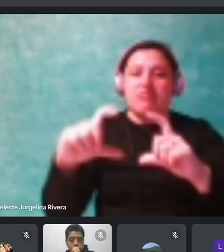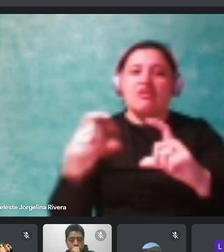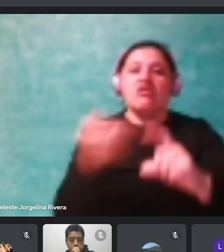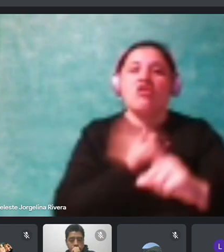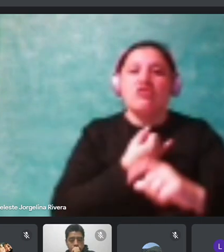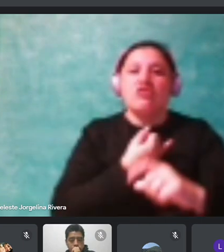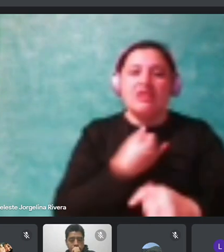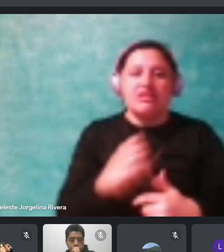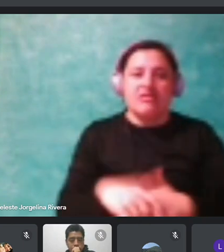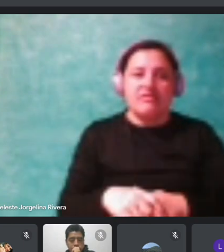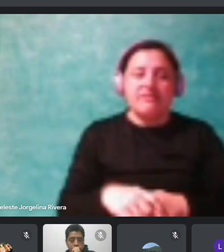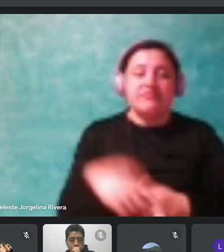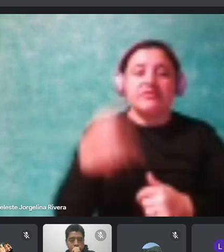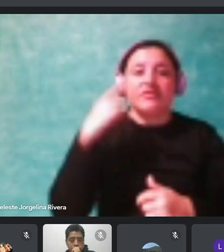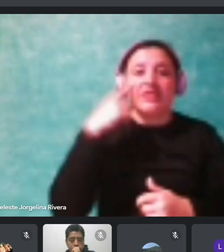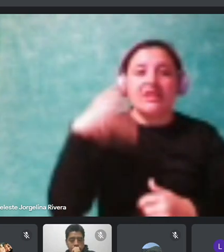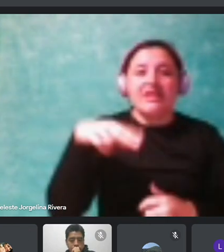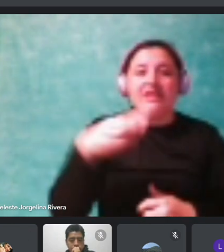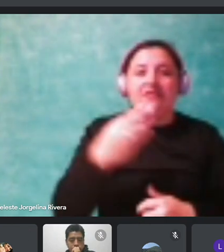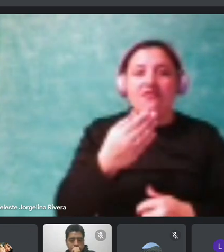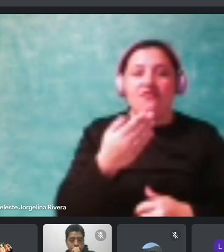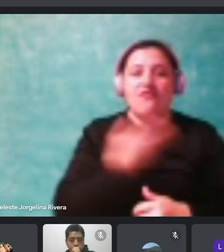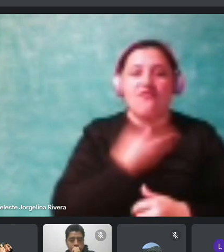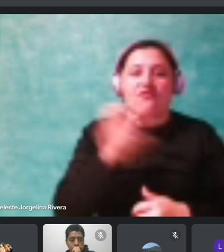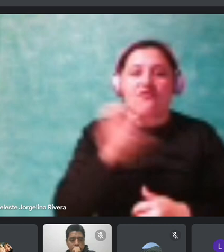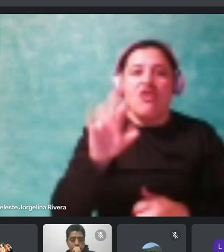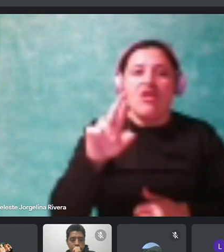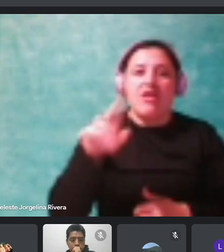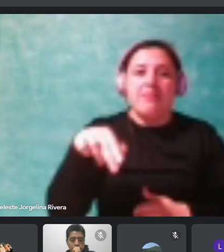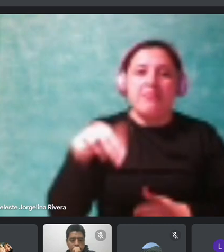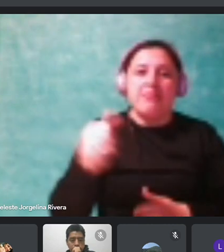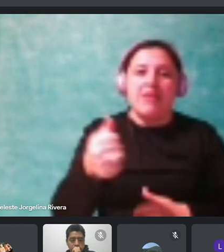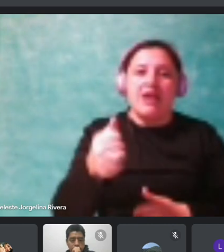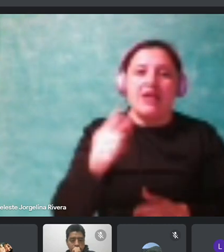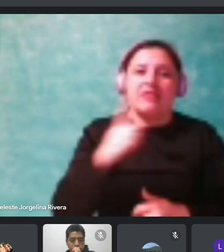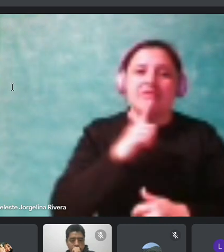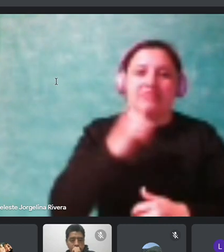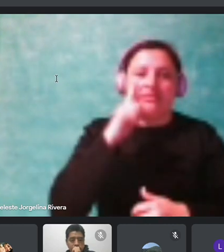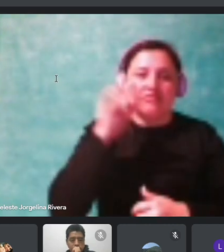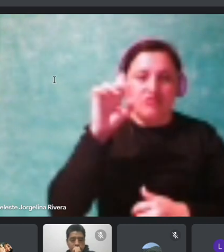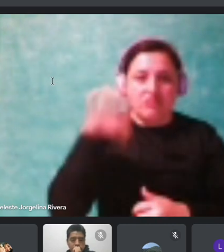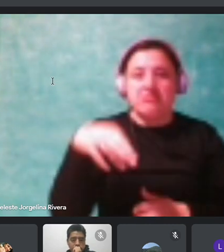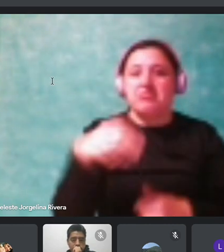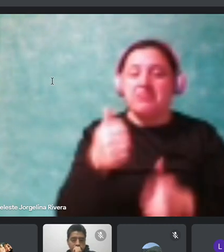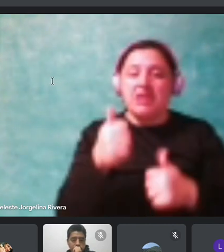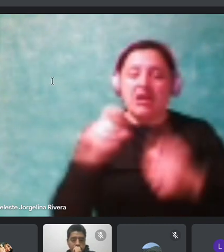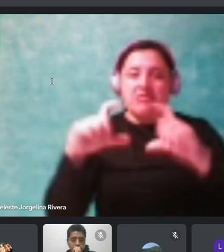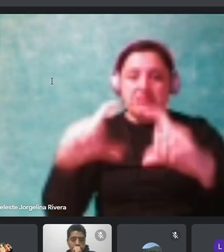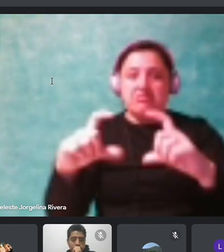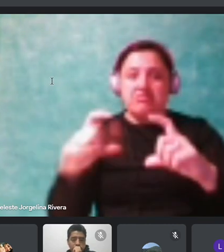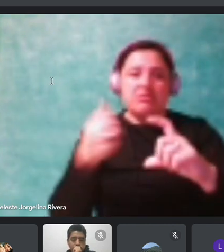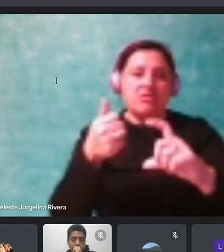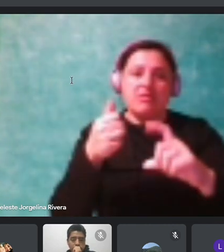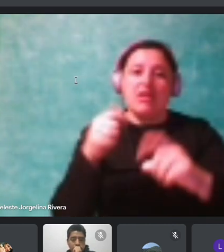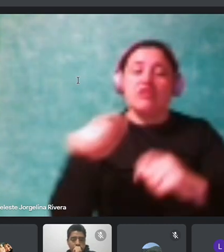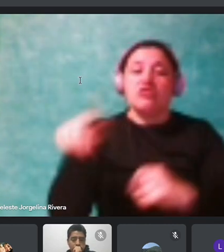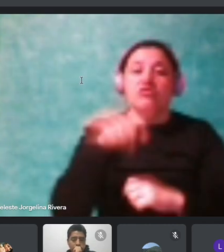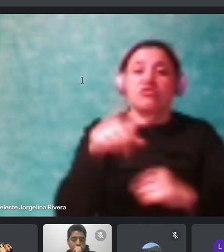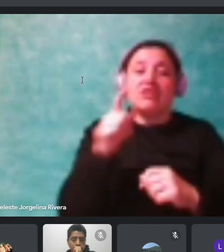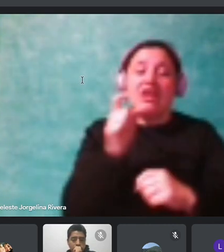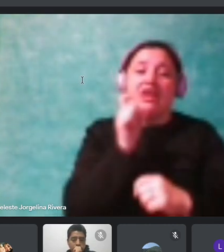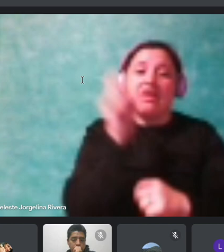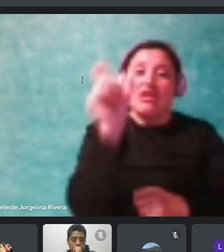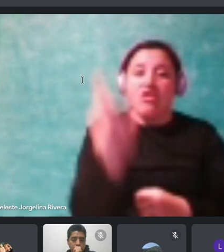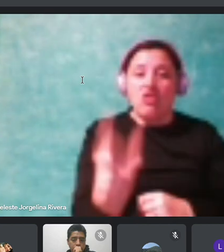Información. Bien, information. ¿Qué más? Esta frasecita anótenla en su glosario, as well